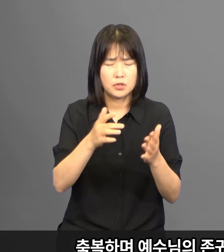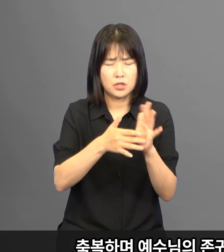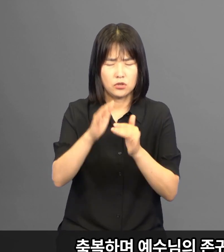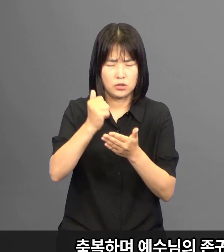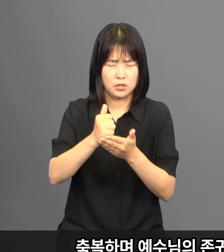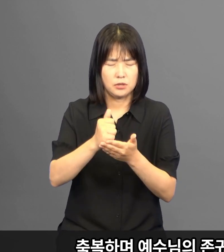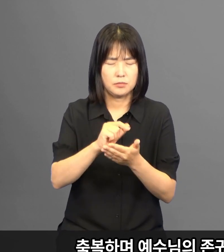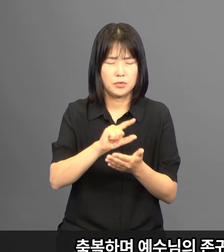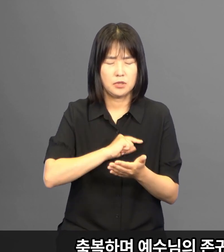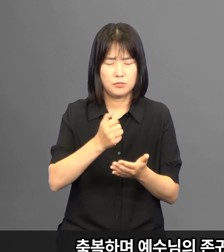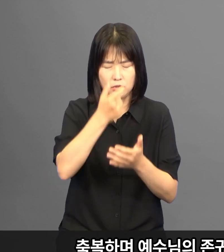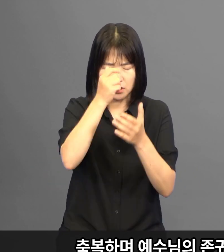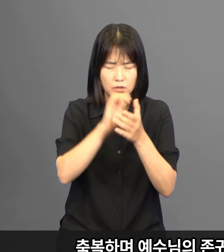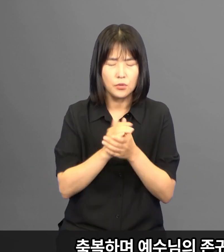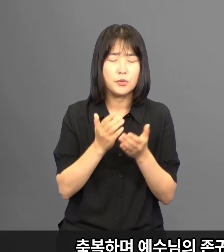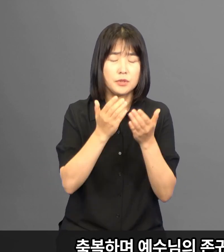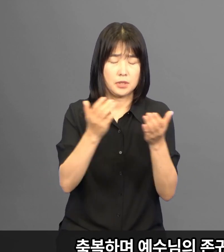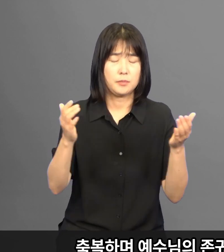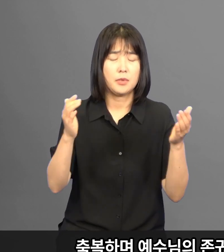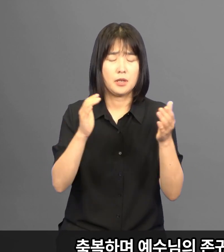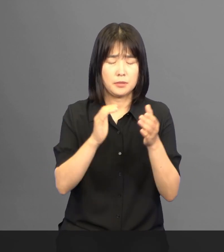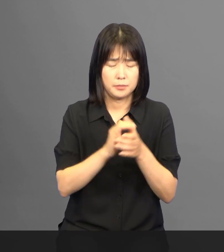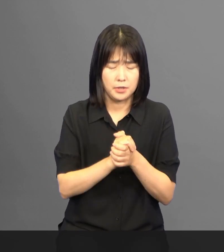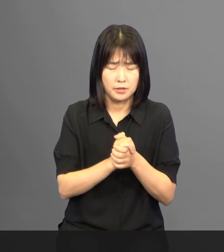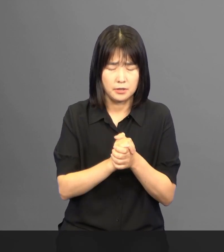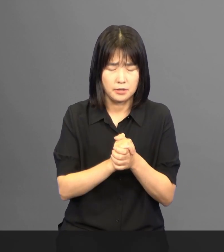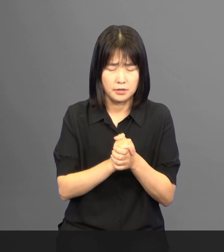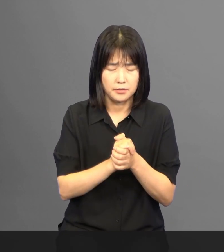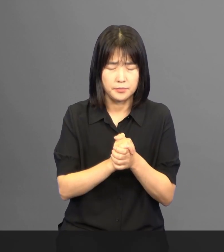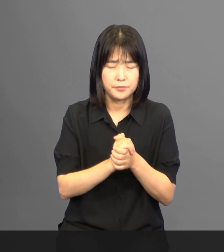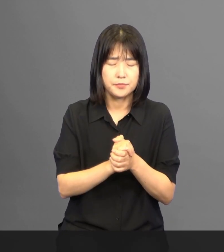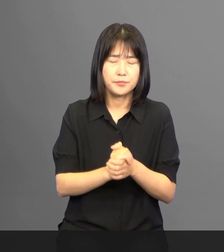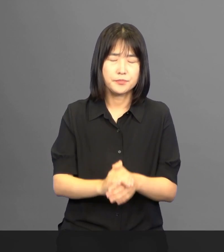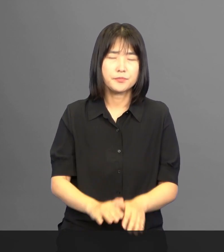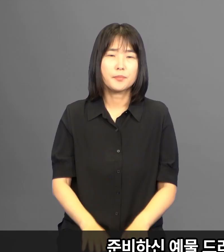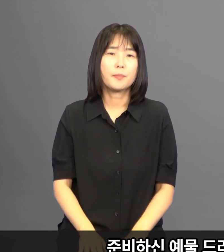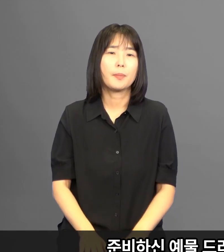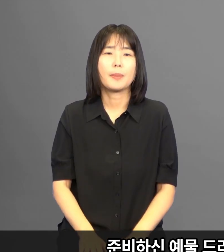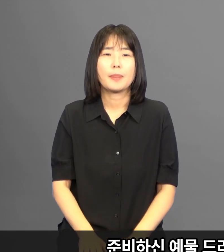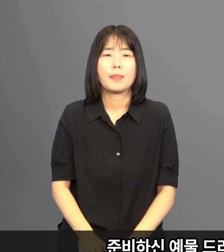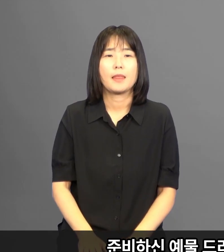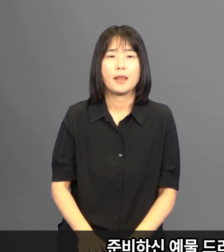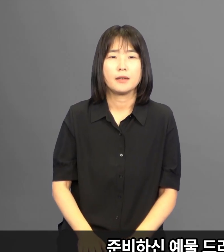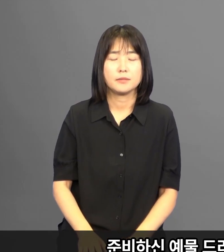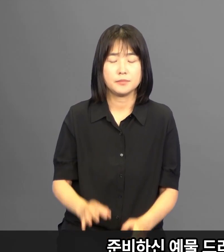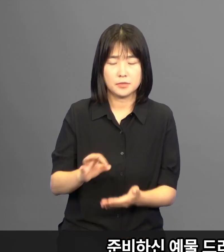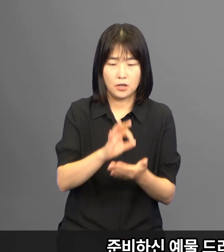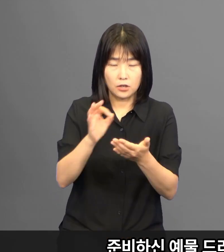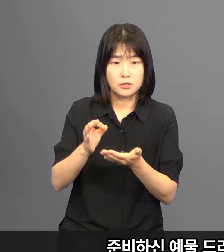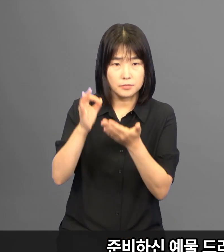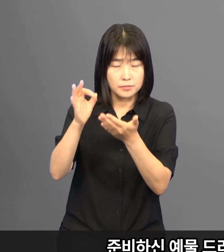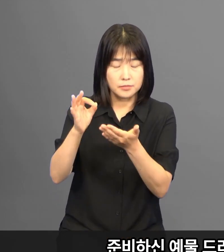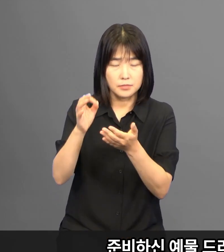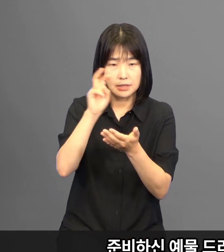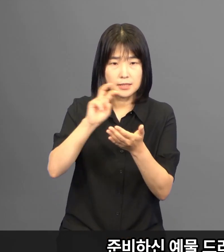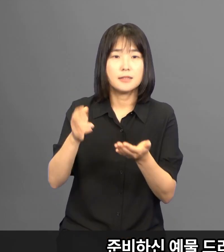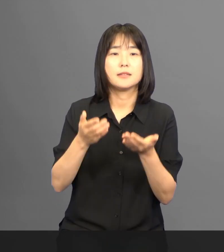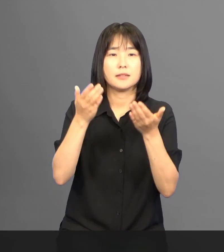예수님의 존귀하신 이름으로 기도드립니다. 아멘. 준비하신 예물 드리며 함께